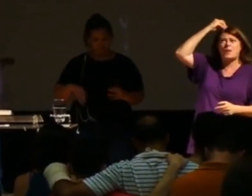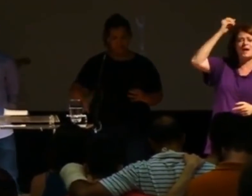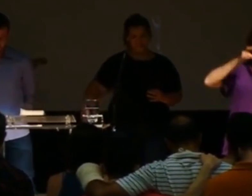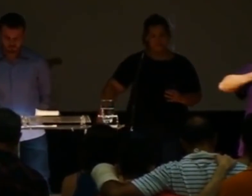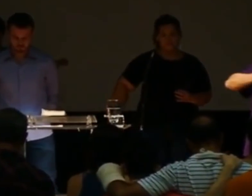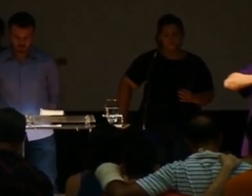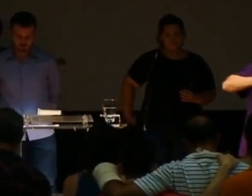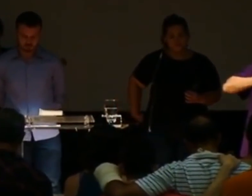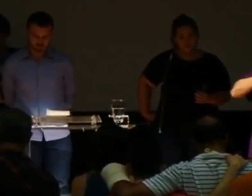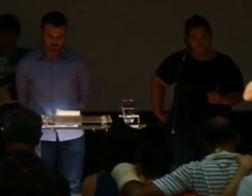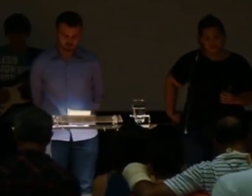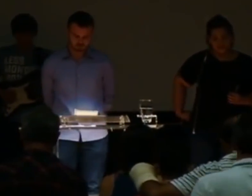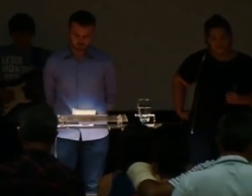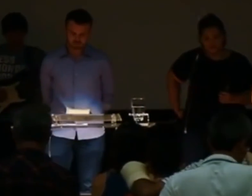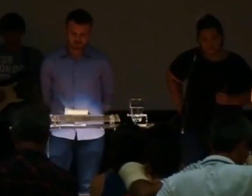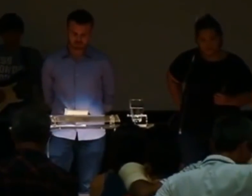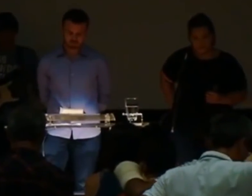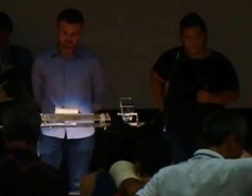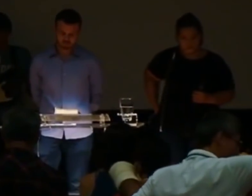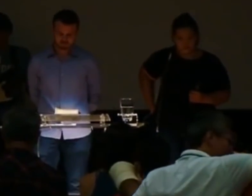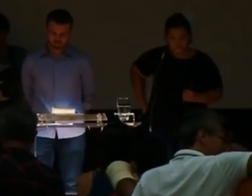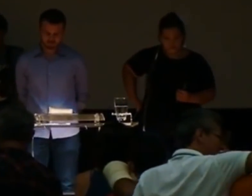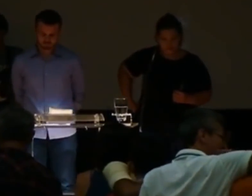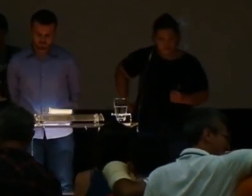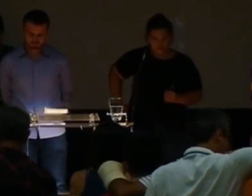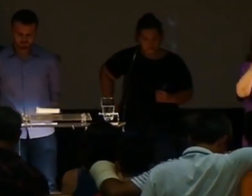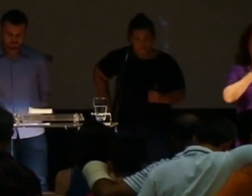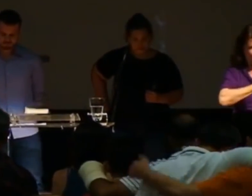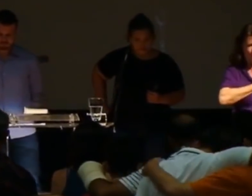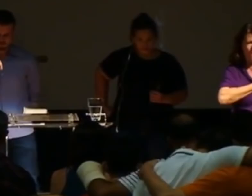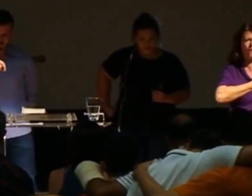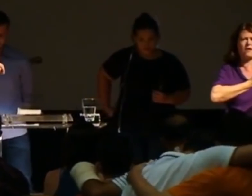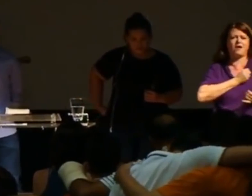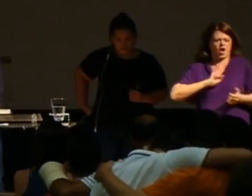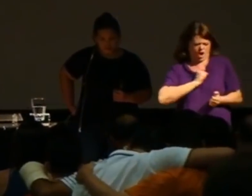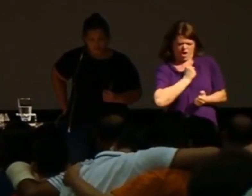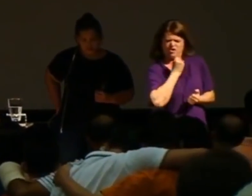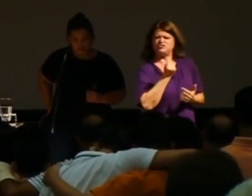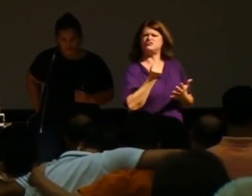Deus vivo. O nosso Deus é um Deus entronizado entre os querubins.